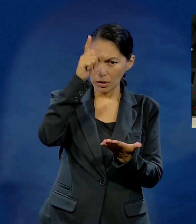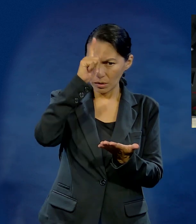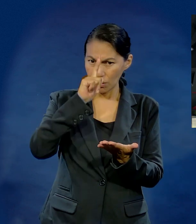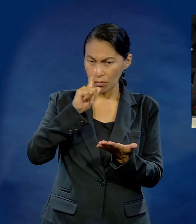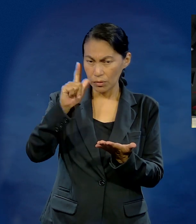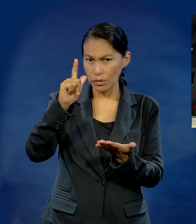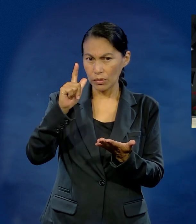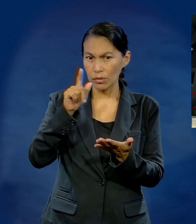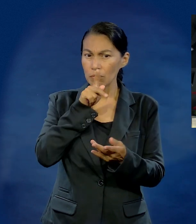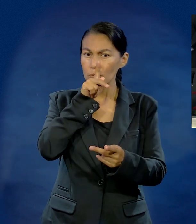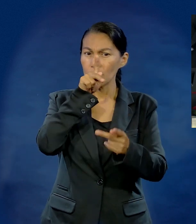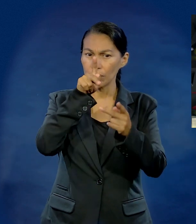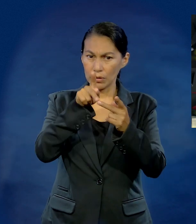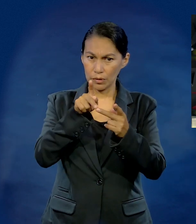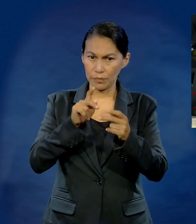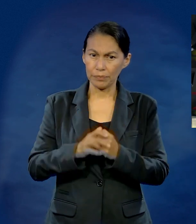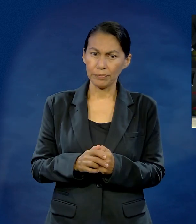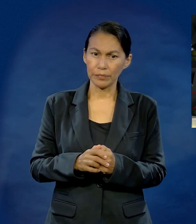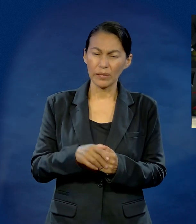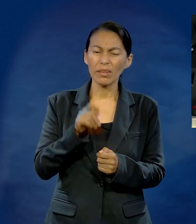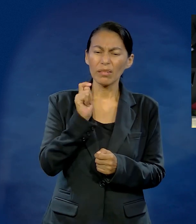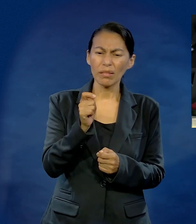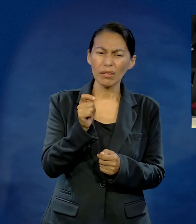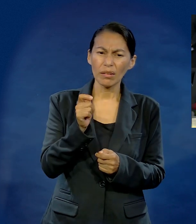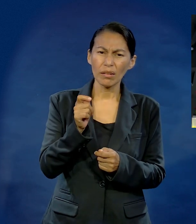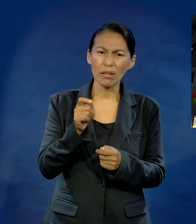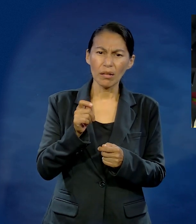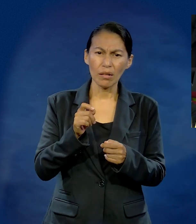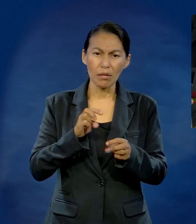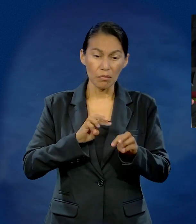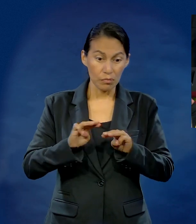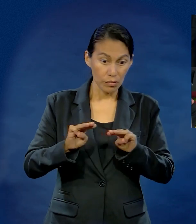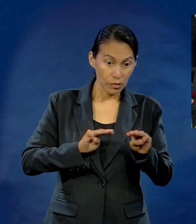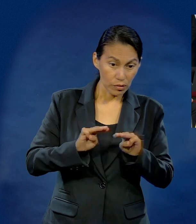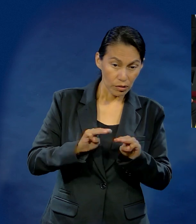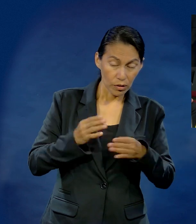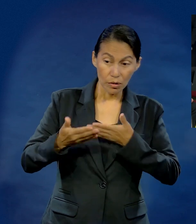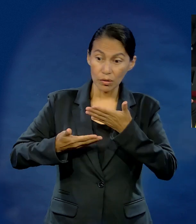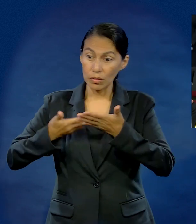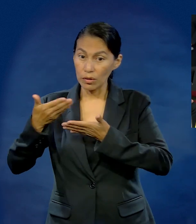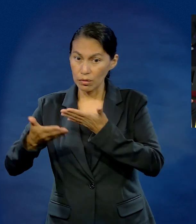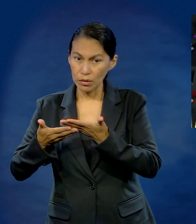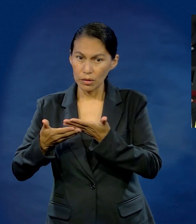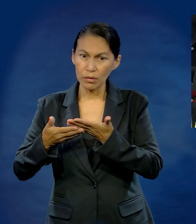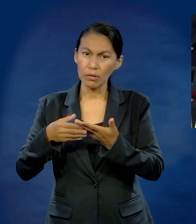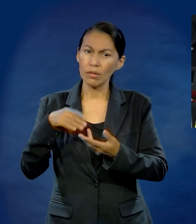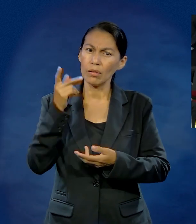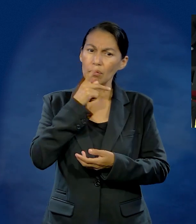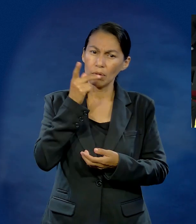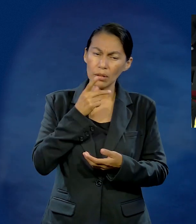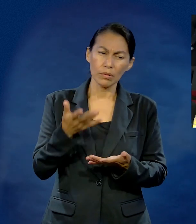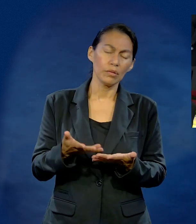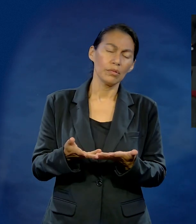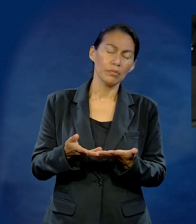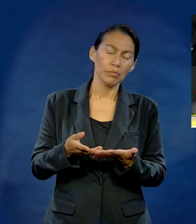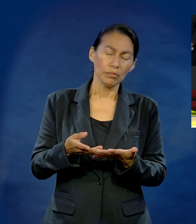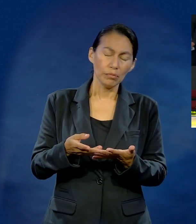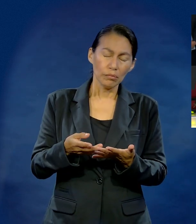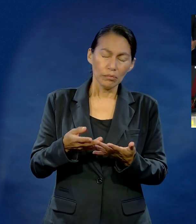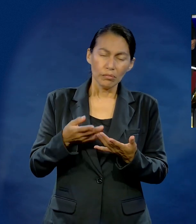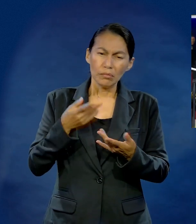inspirados acerca de lo que representaba el servicio en el ministerio. Y eran citas impactantes. Y él empezó